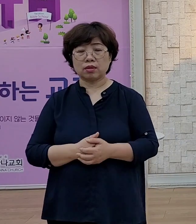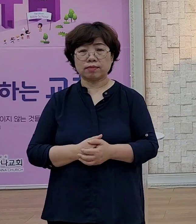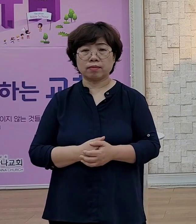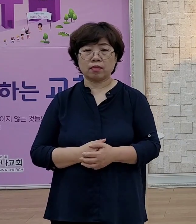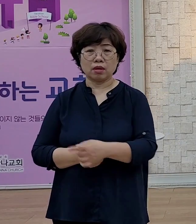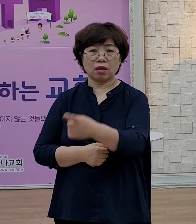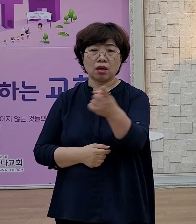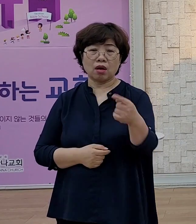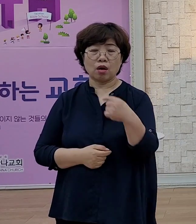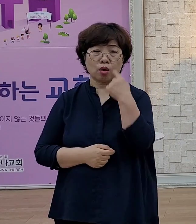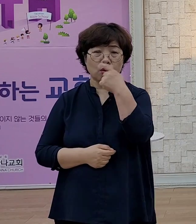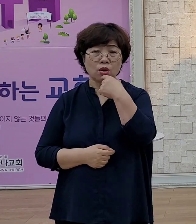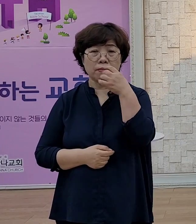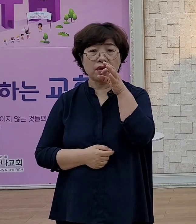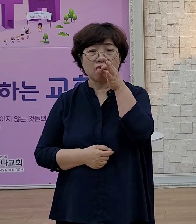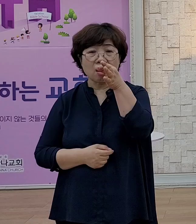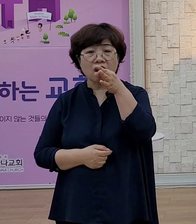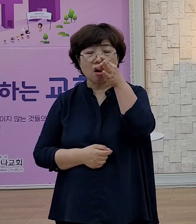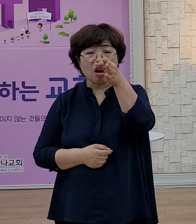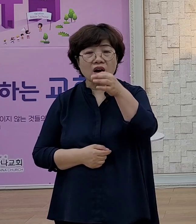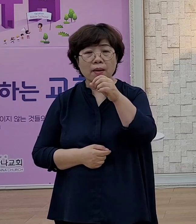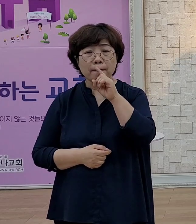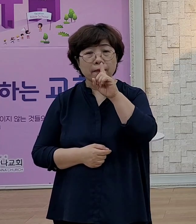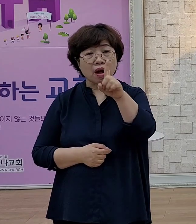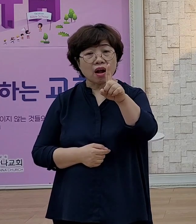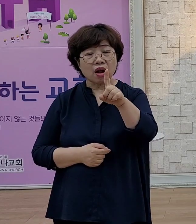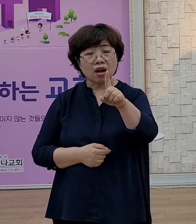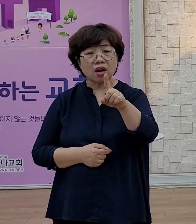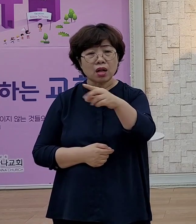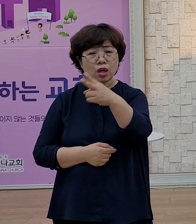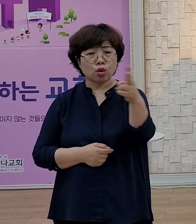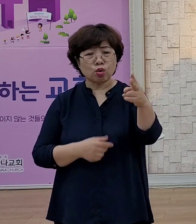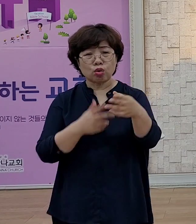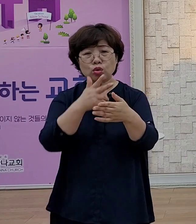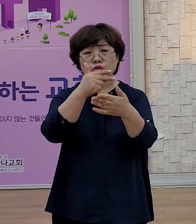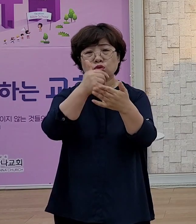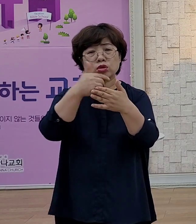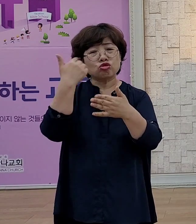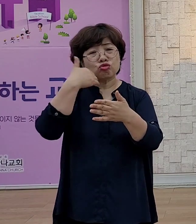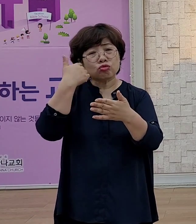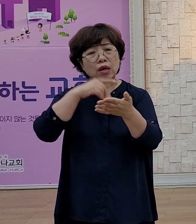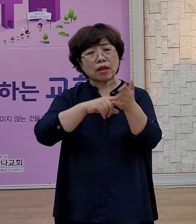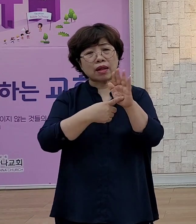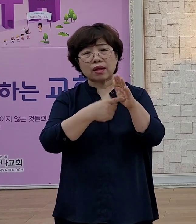여러분 입에서 나오는 게 그게 여러분의 주인이 누군지를 보여주는 증거라니까요.